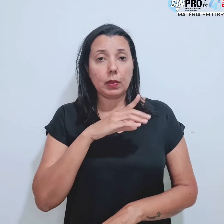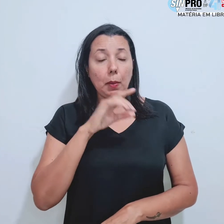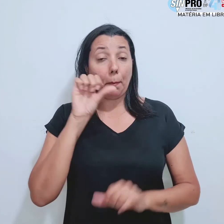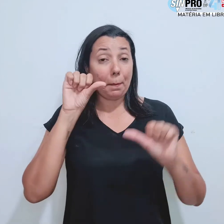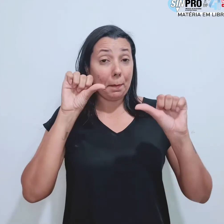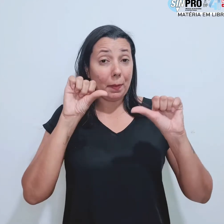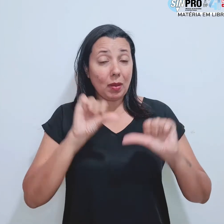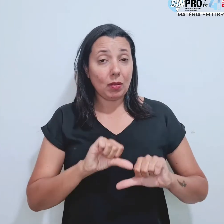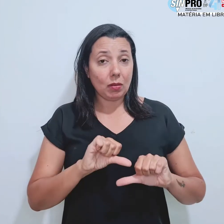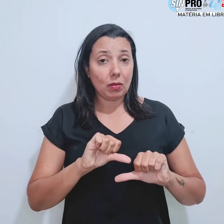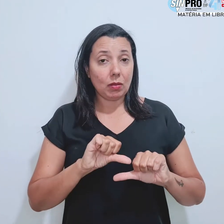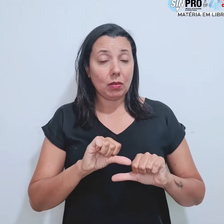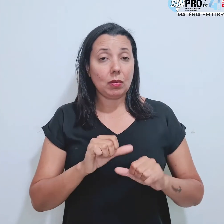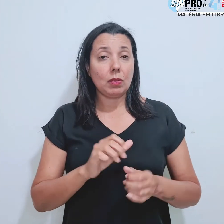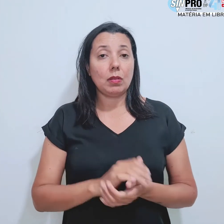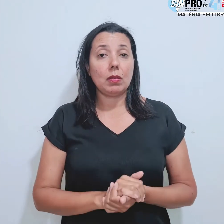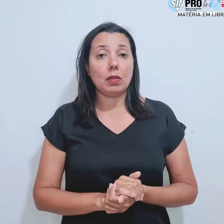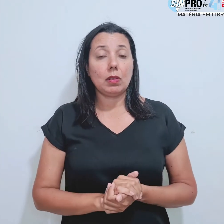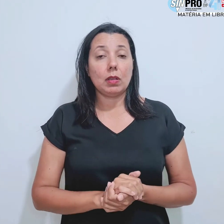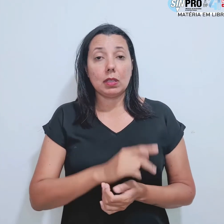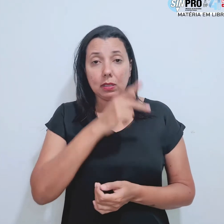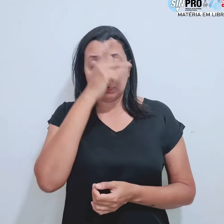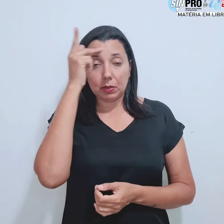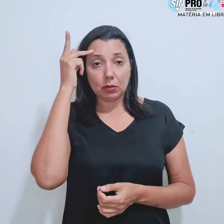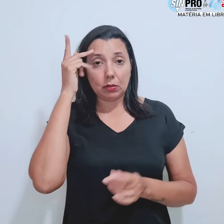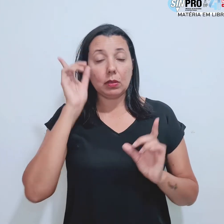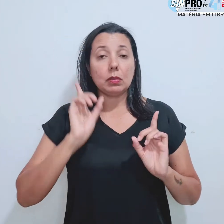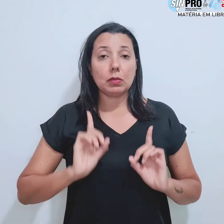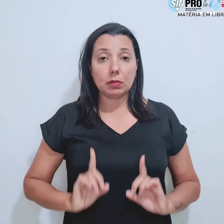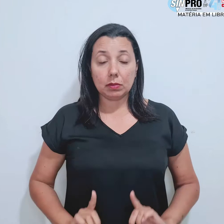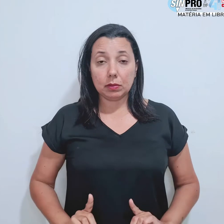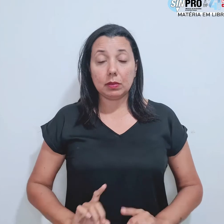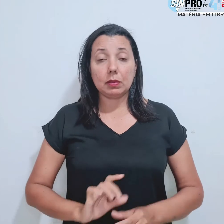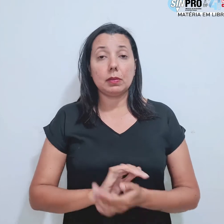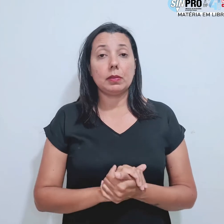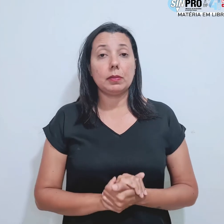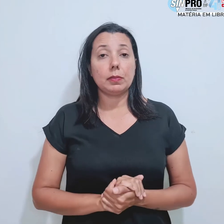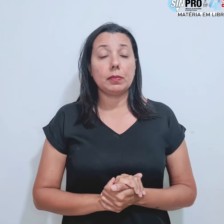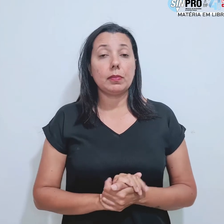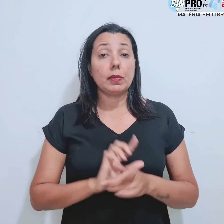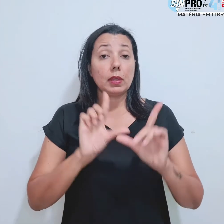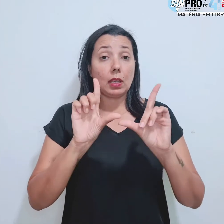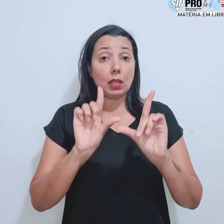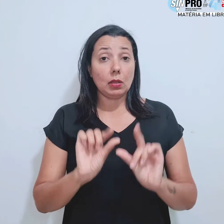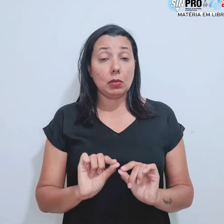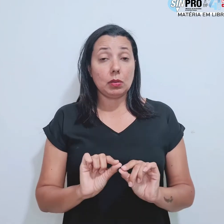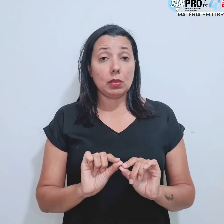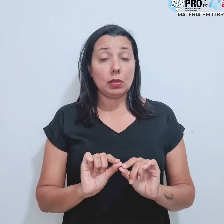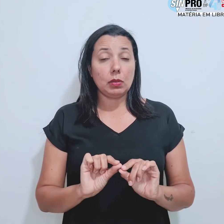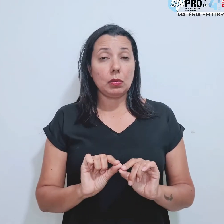piorou ainda mais a situação das pessoas com deficiência. reduziu em cerca